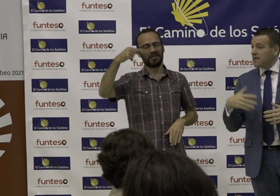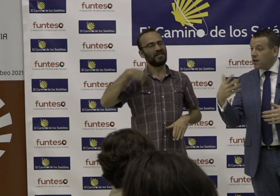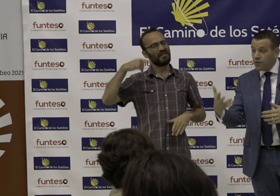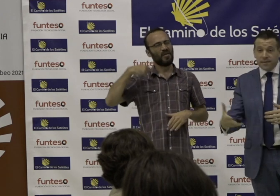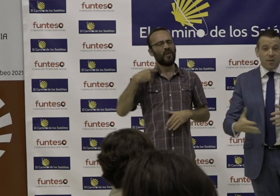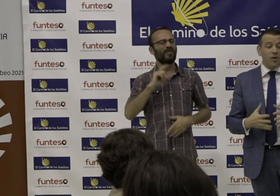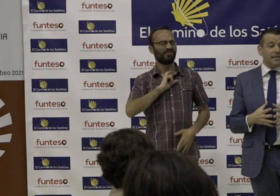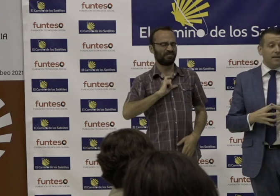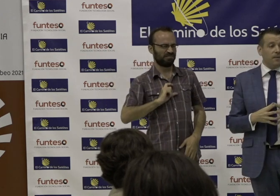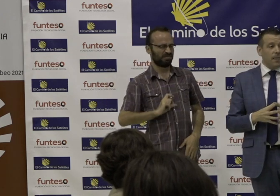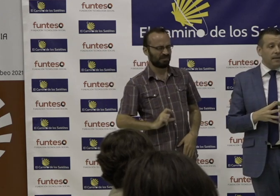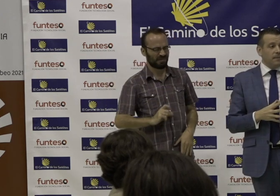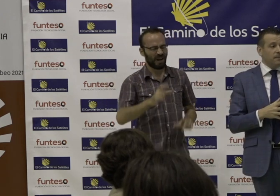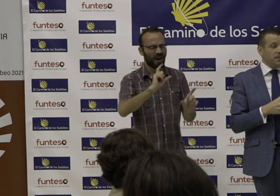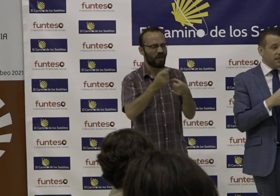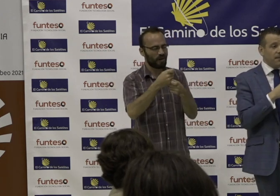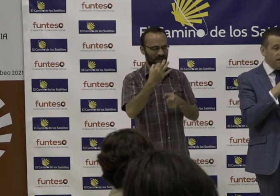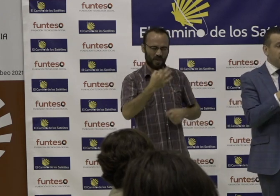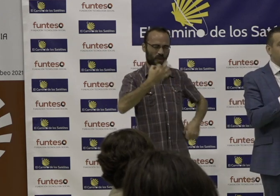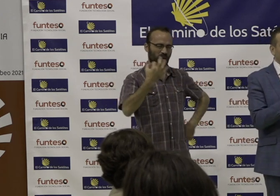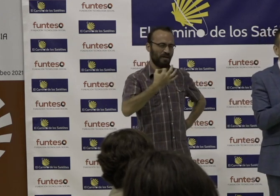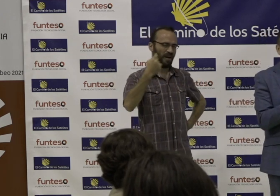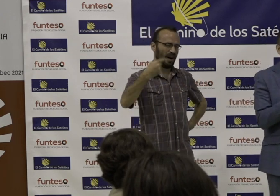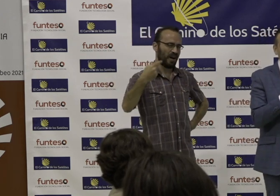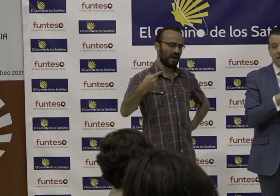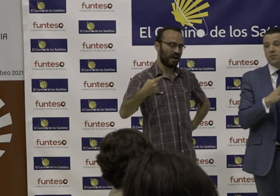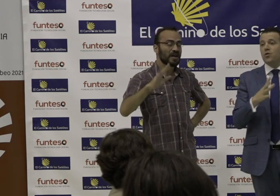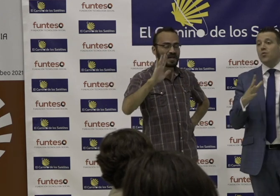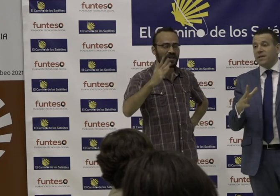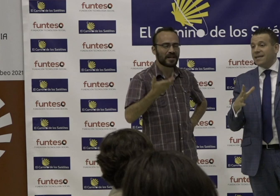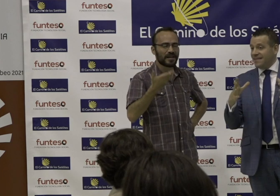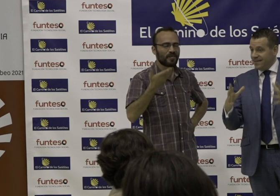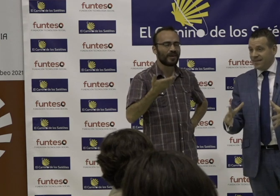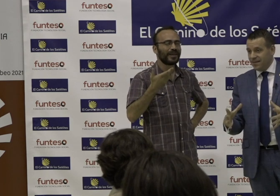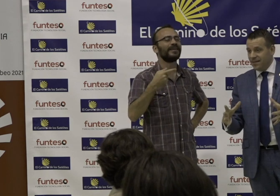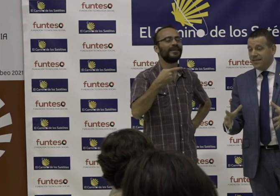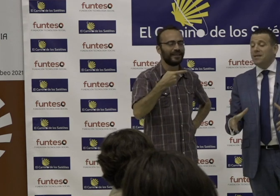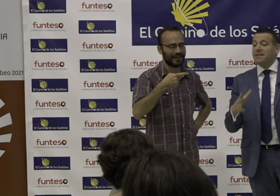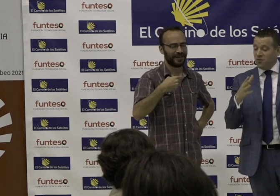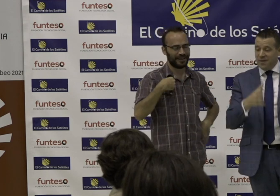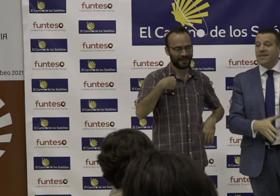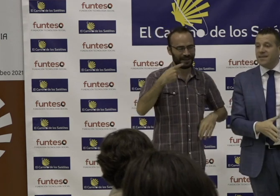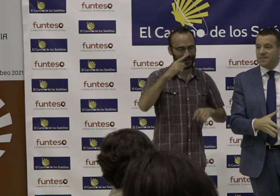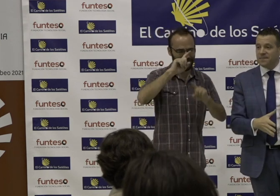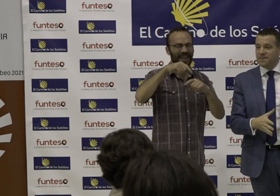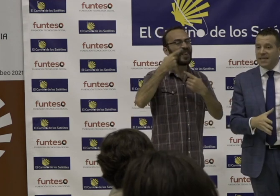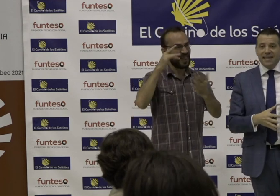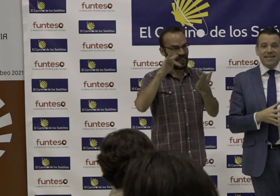puedas tener, las reuniones que puedas tener, sabes que al final la profecía autocumplida existe y va a ser un mal